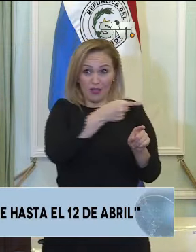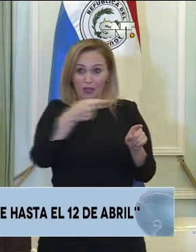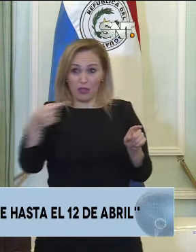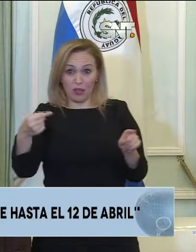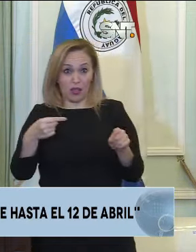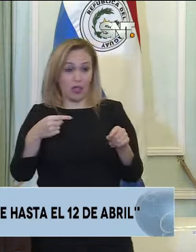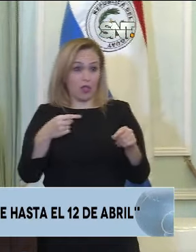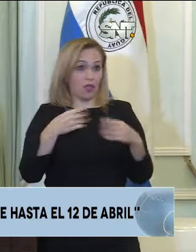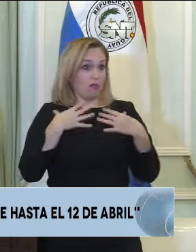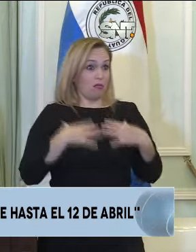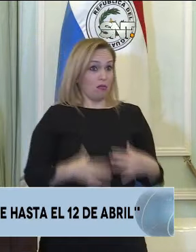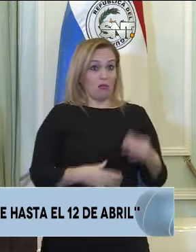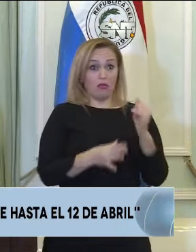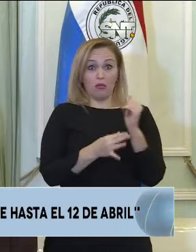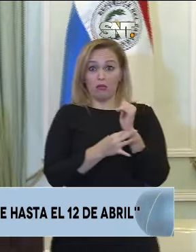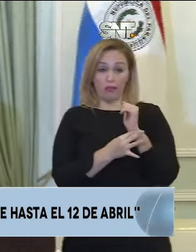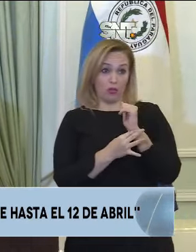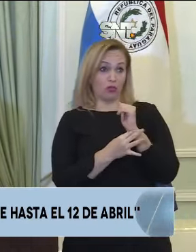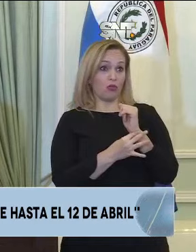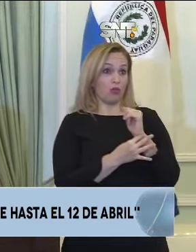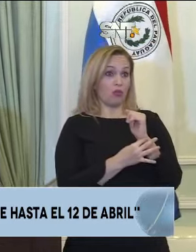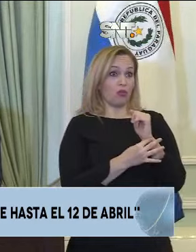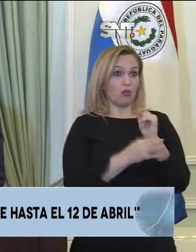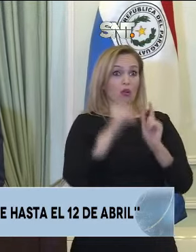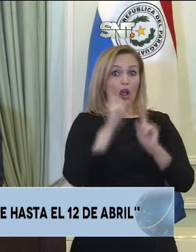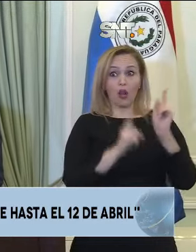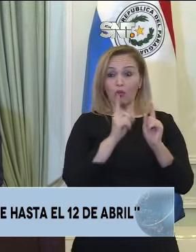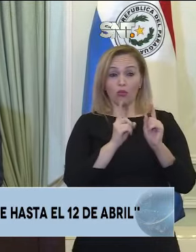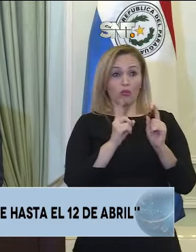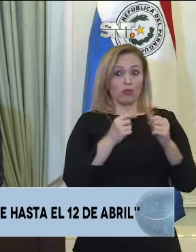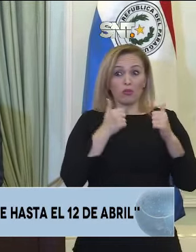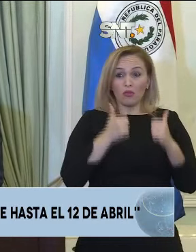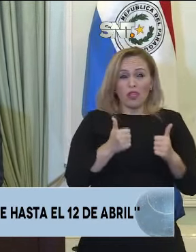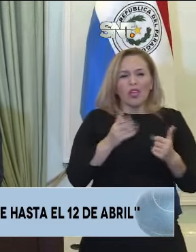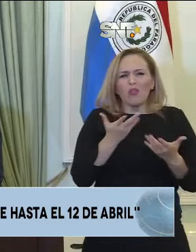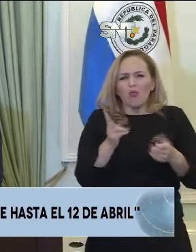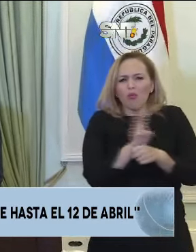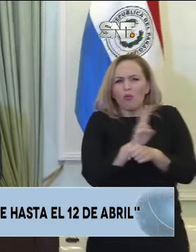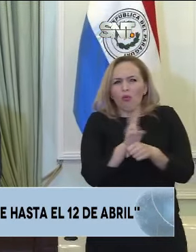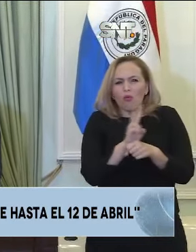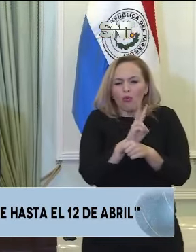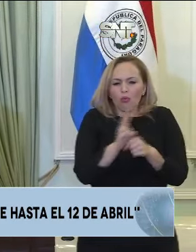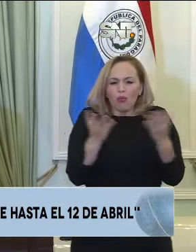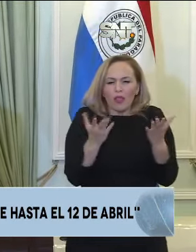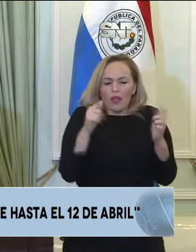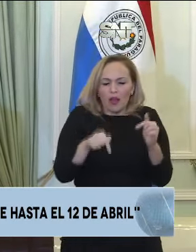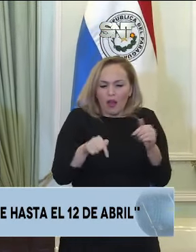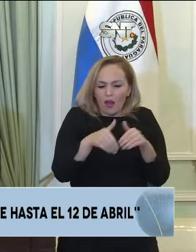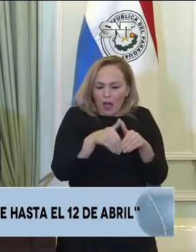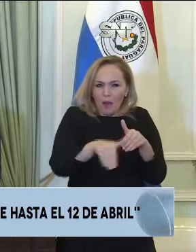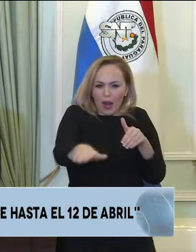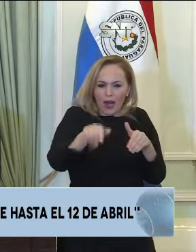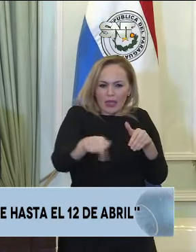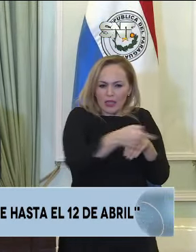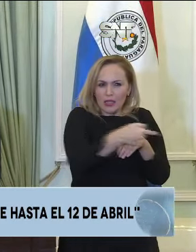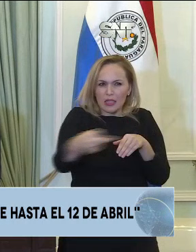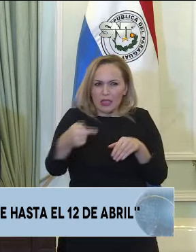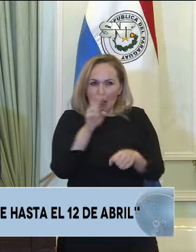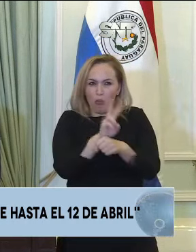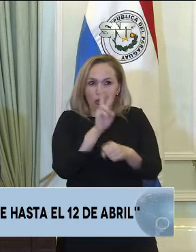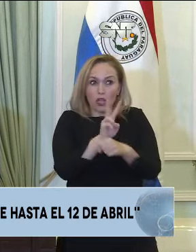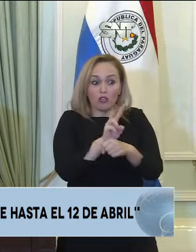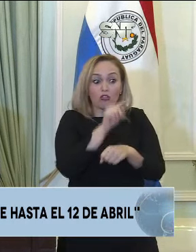personal de blanco para atender a todos los que se encuentren con síntomas correspondientes? ¿Y cuál es el cuidado que se va o cuál es el sistema de protección para